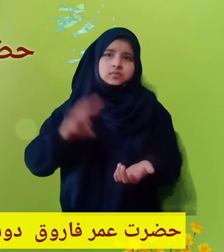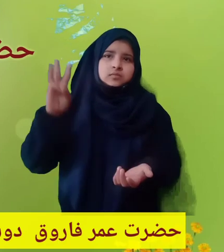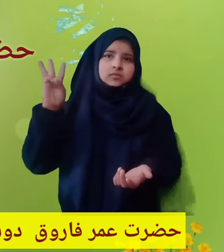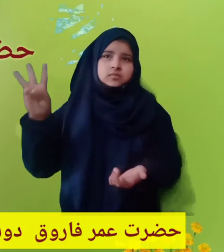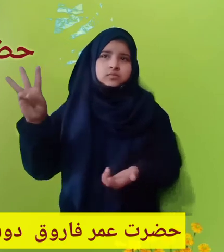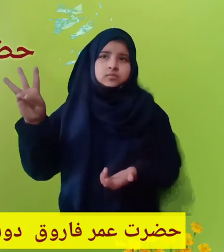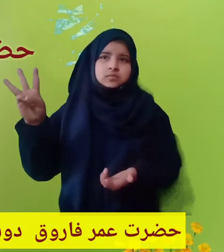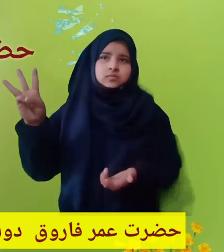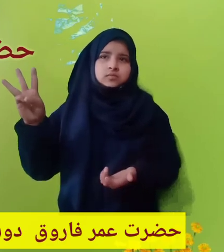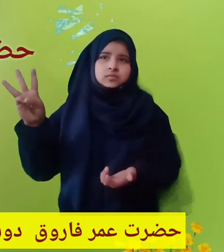उस्मान गनी,